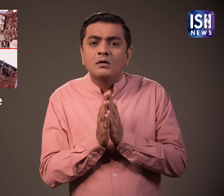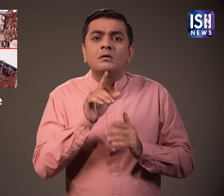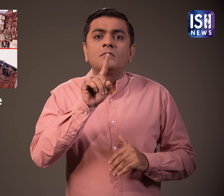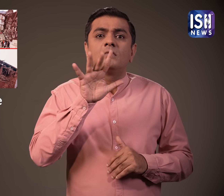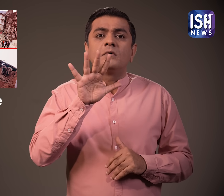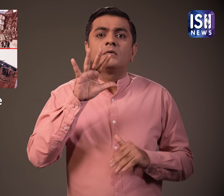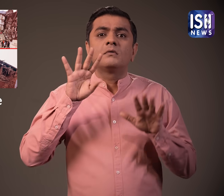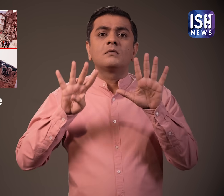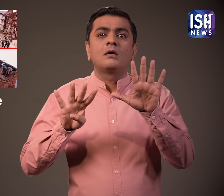है आश्चरे जनक